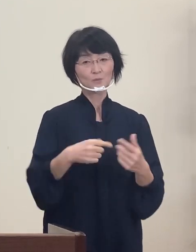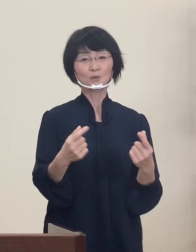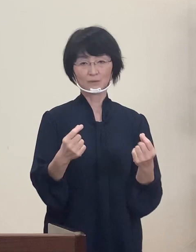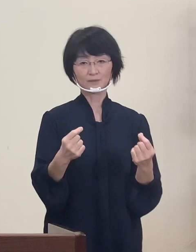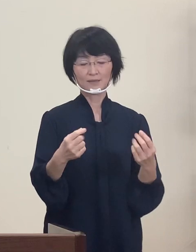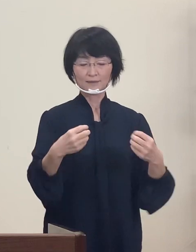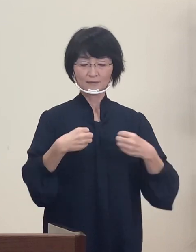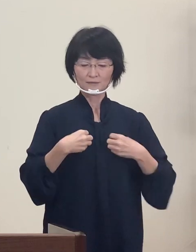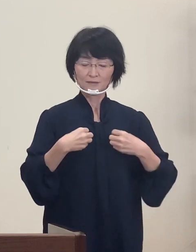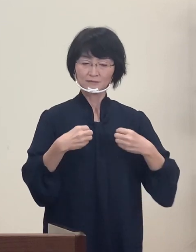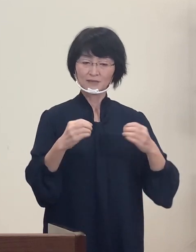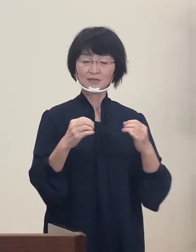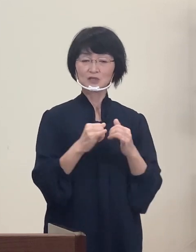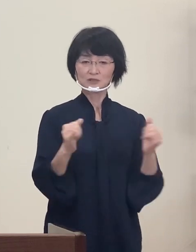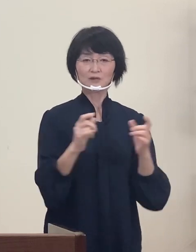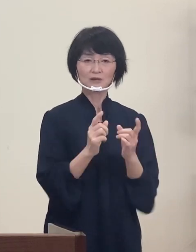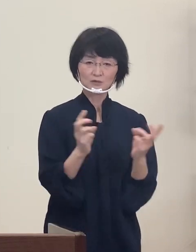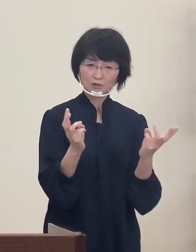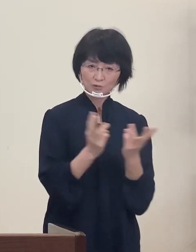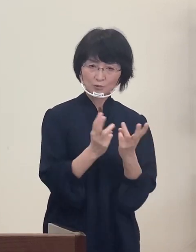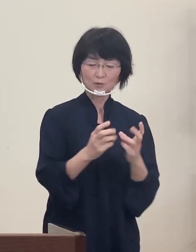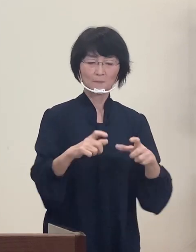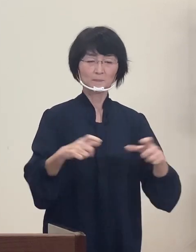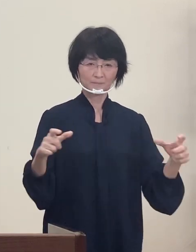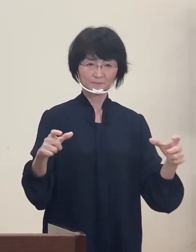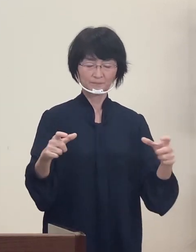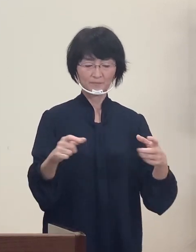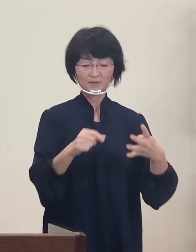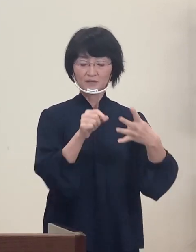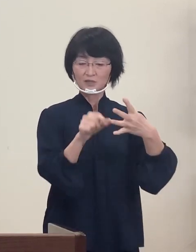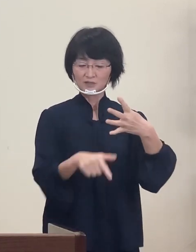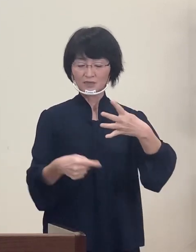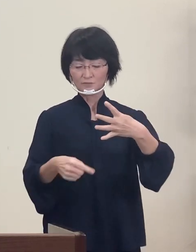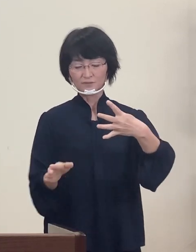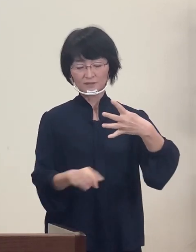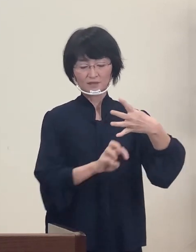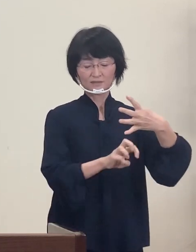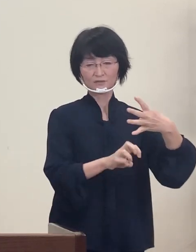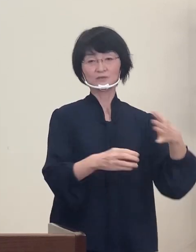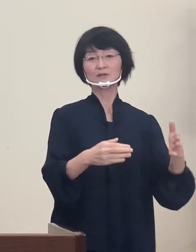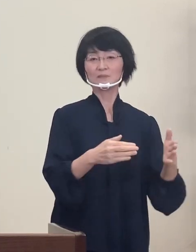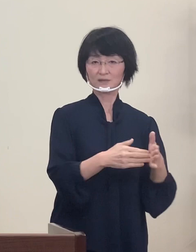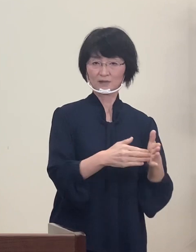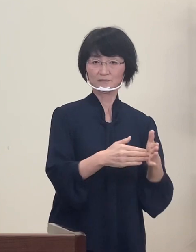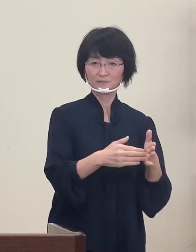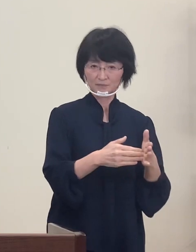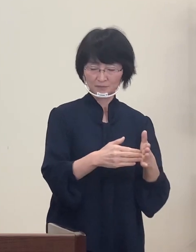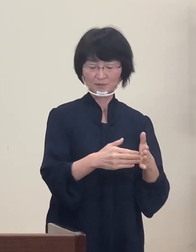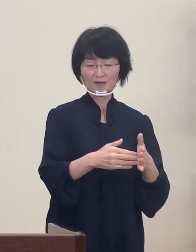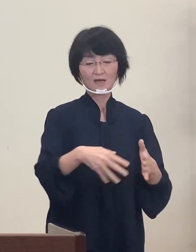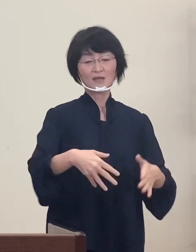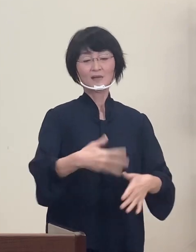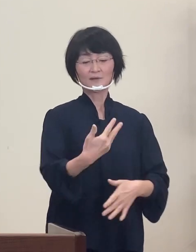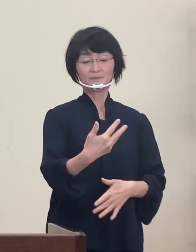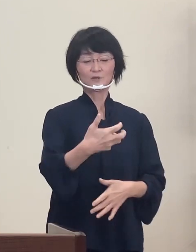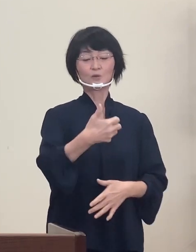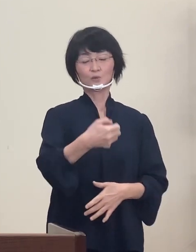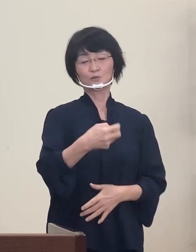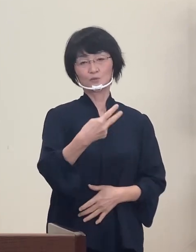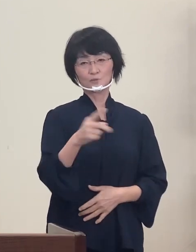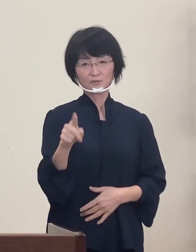数の増加がと止まらず4月の感染者数は本日公表分までで